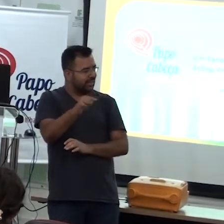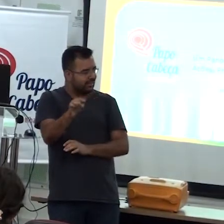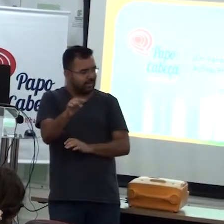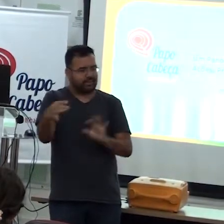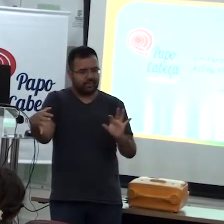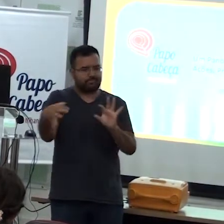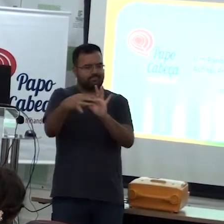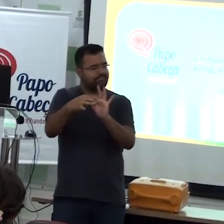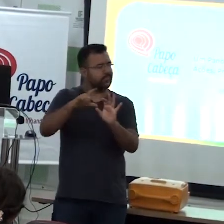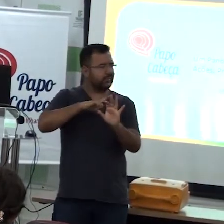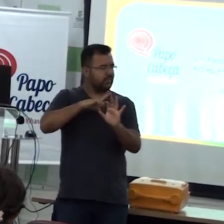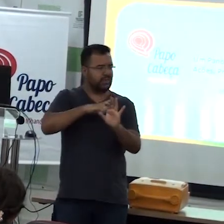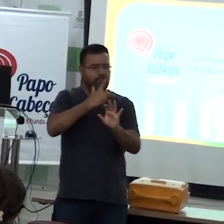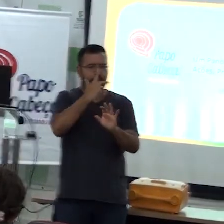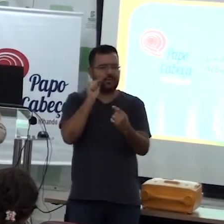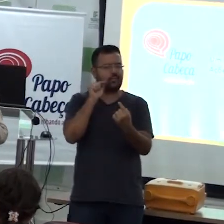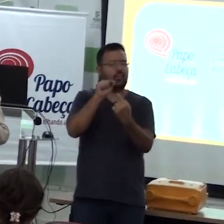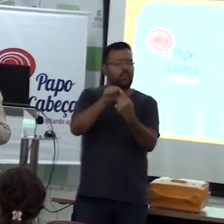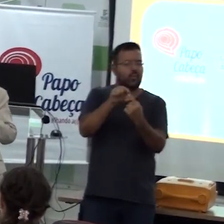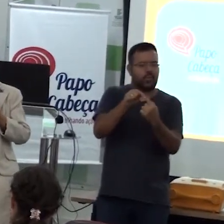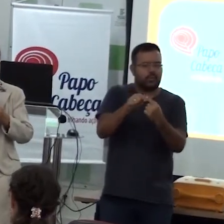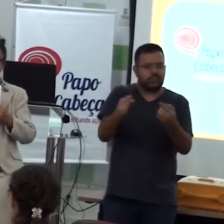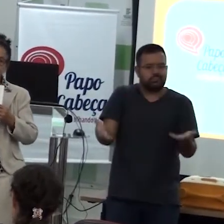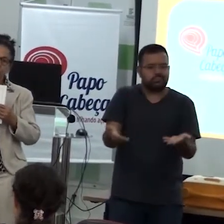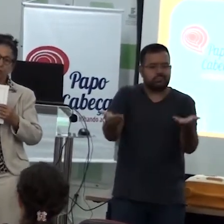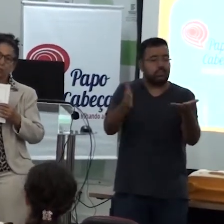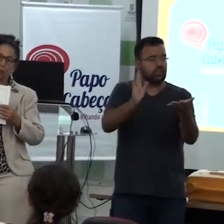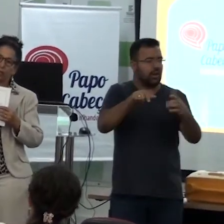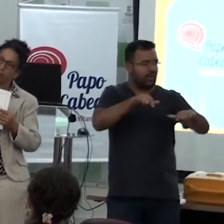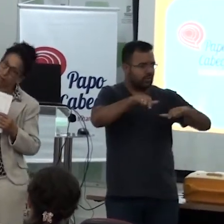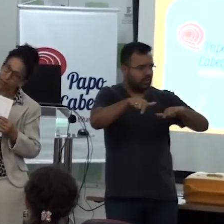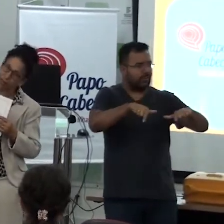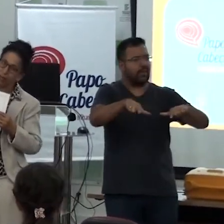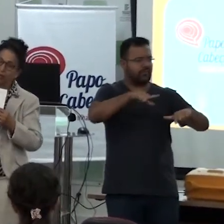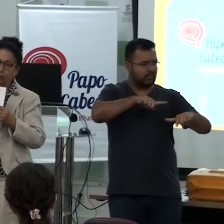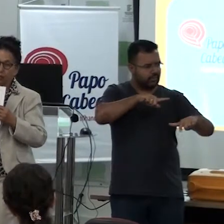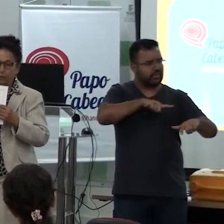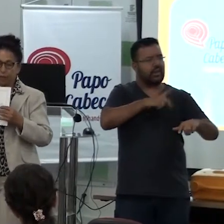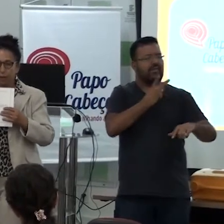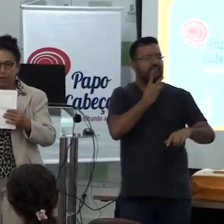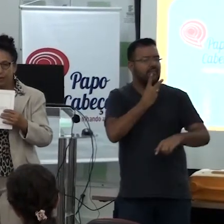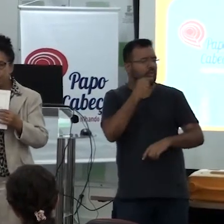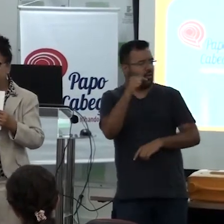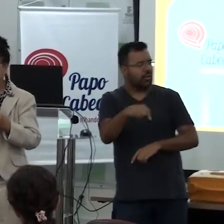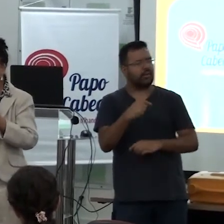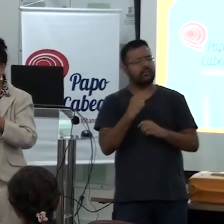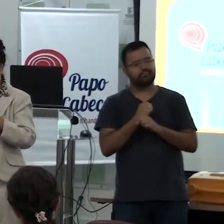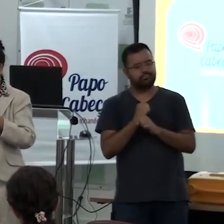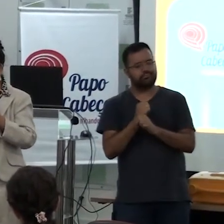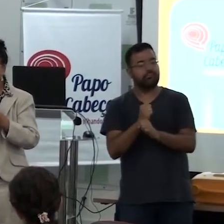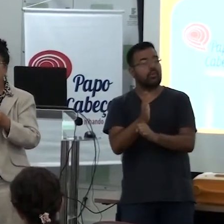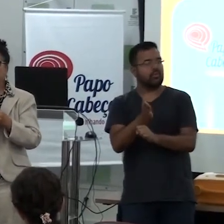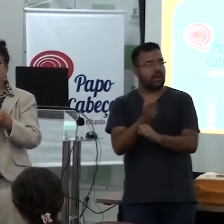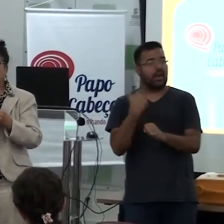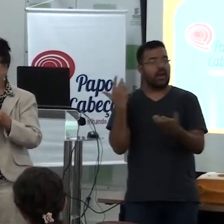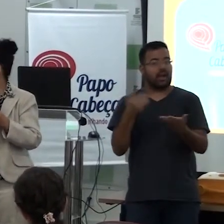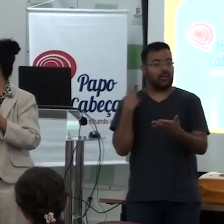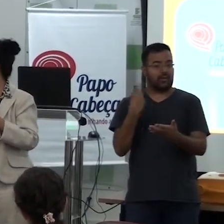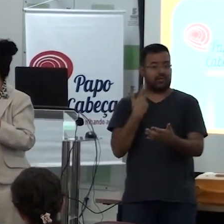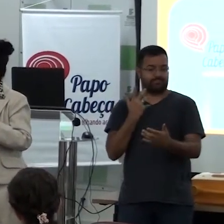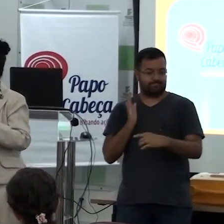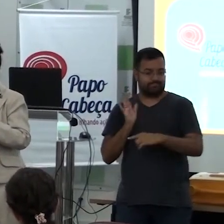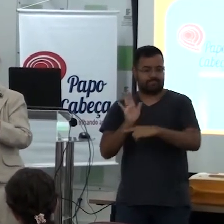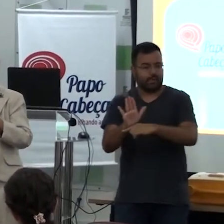Coroar um trabalho já de alguns anos na cidade de Vitória, que é um trabalho que usa a